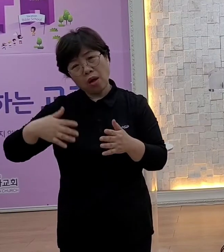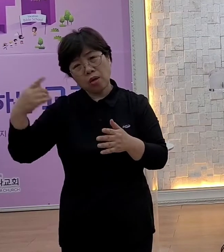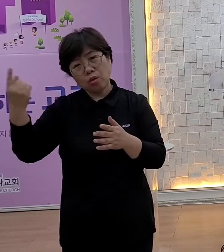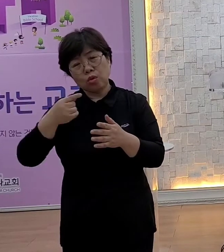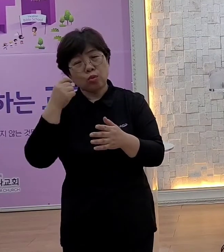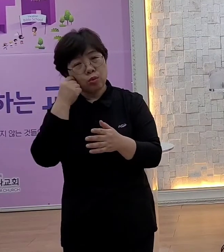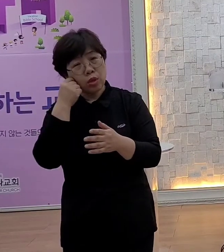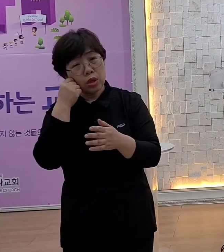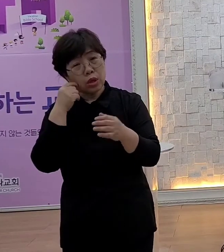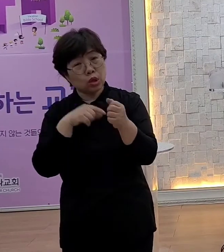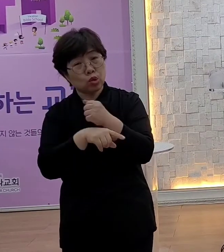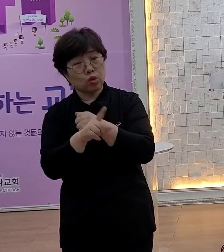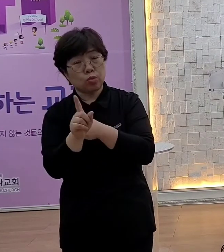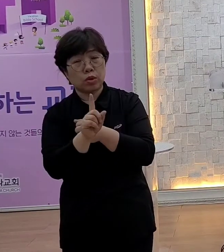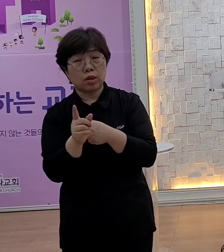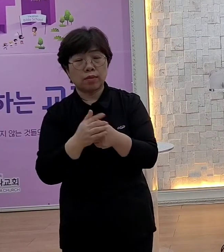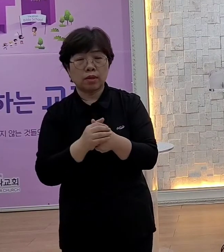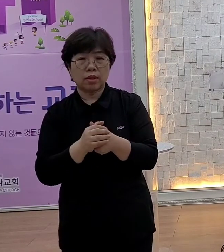아직도 이 땅에